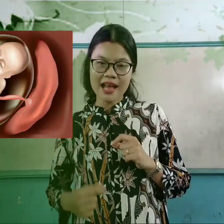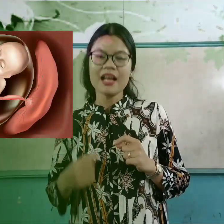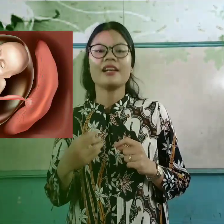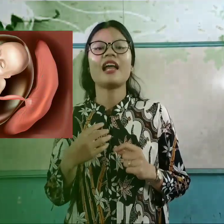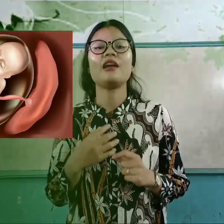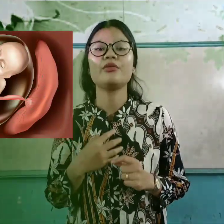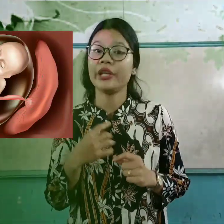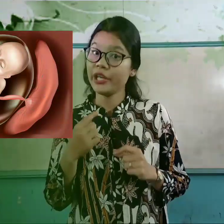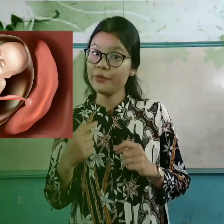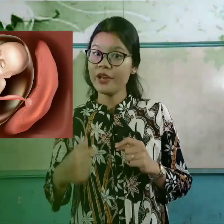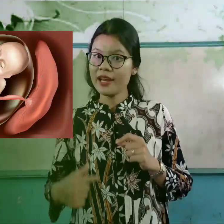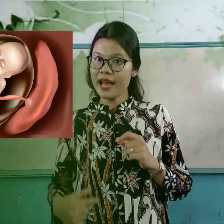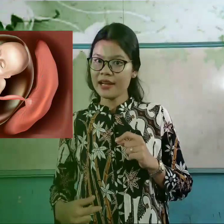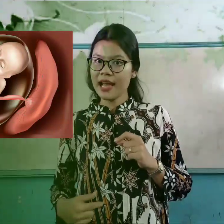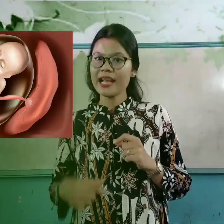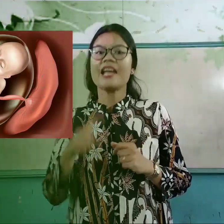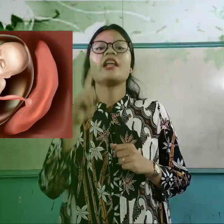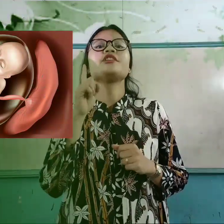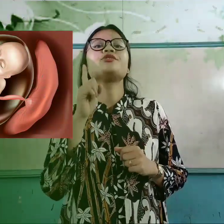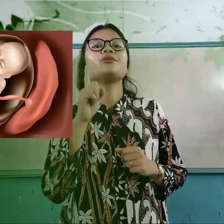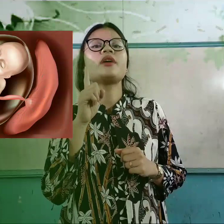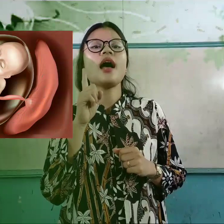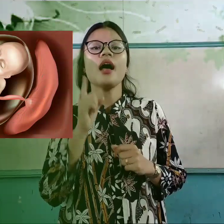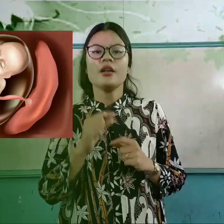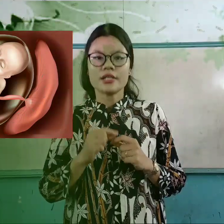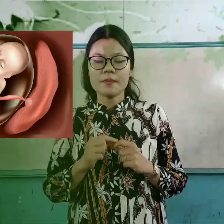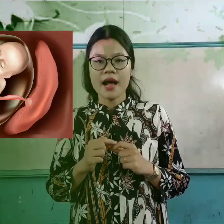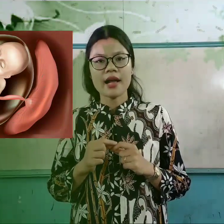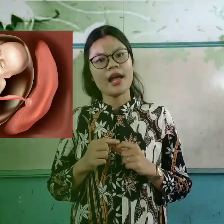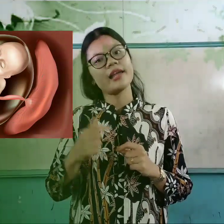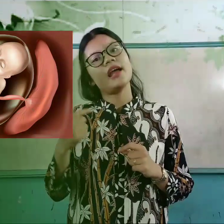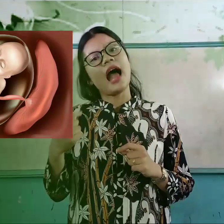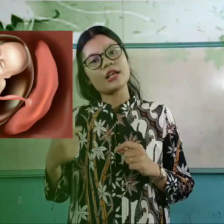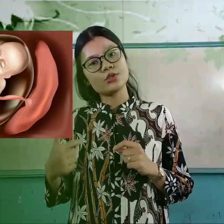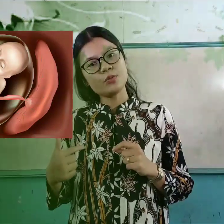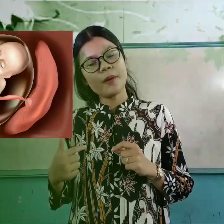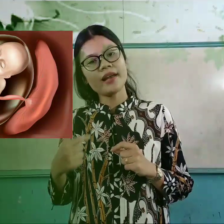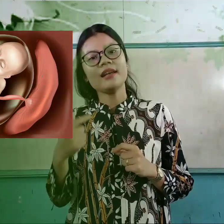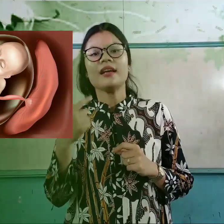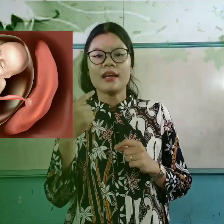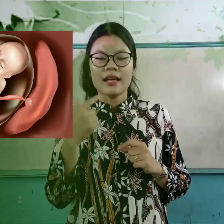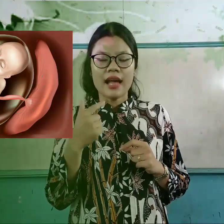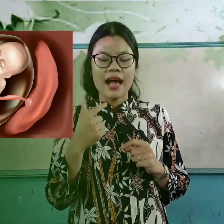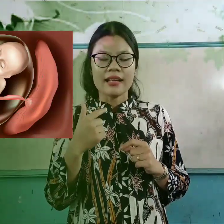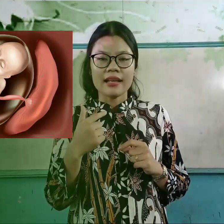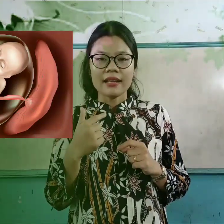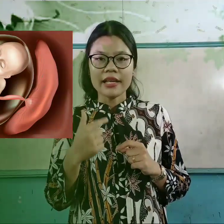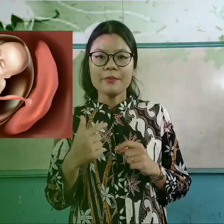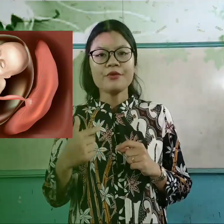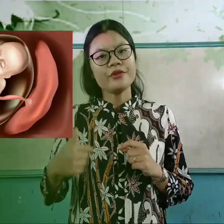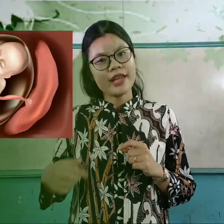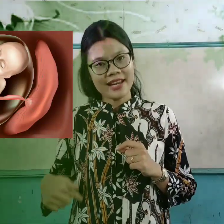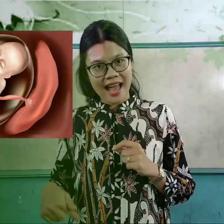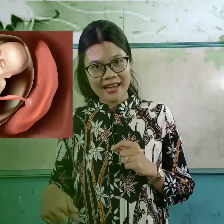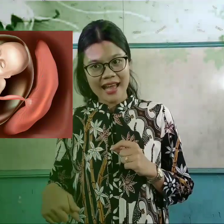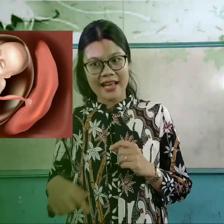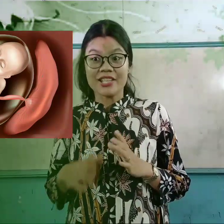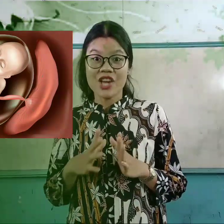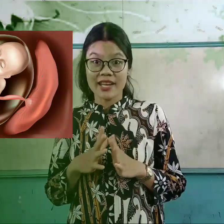anak, naluri ibu dan anak, dan juga sebagai asupan ibu dan anak.